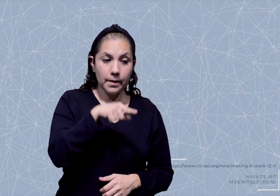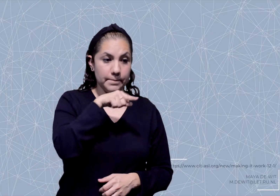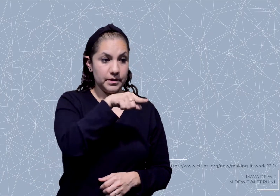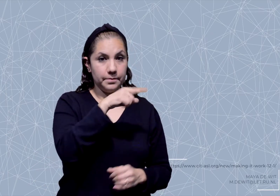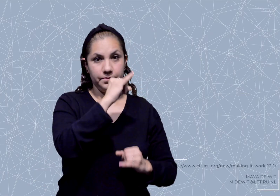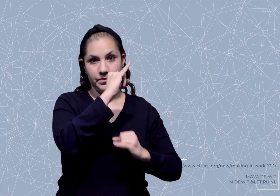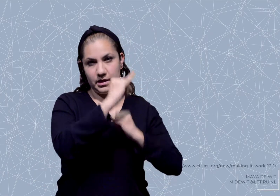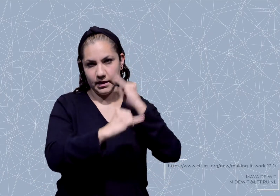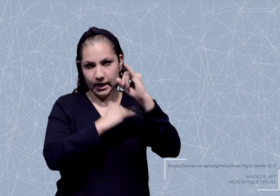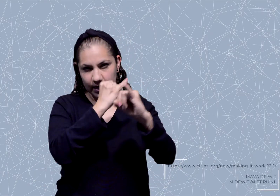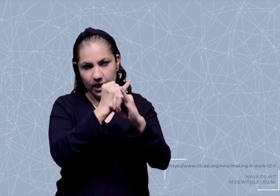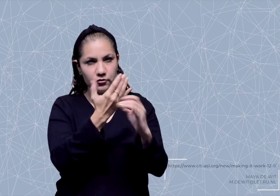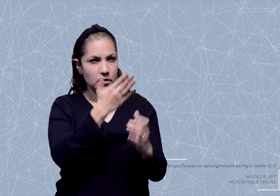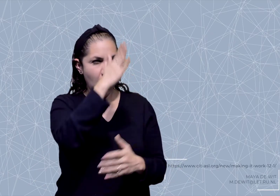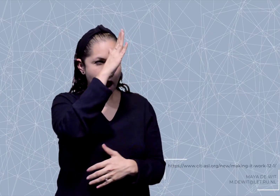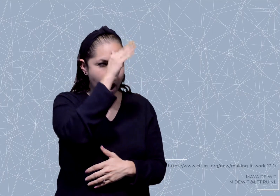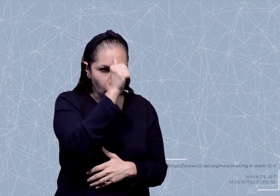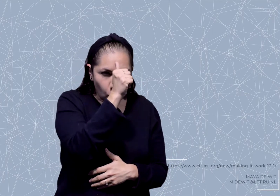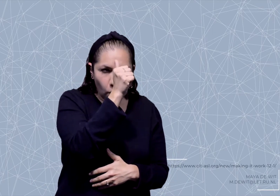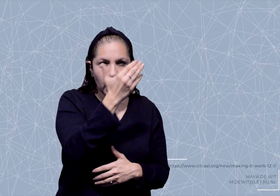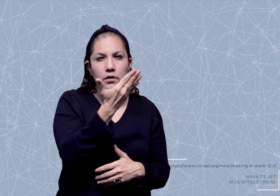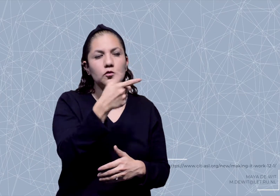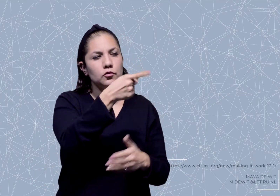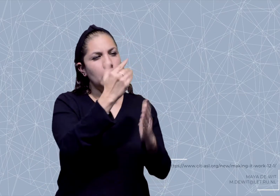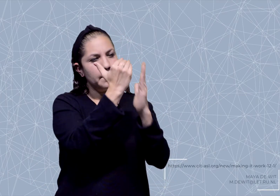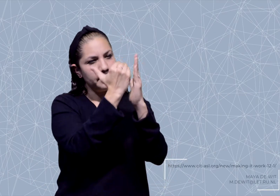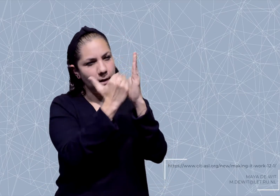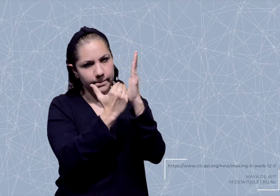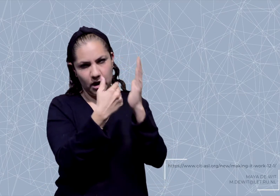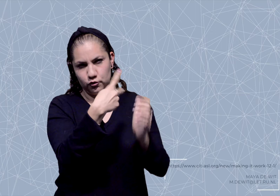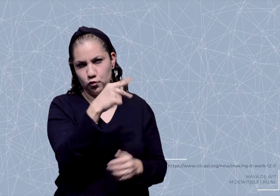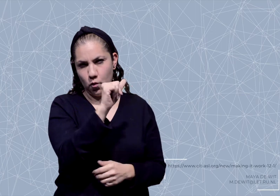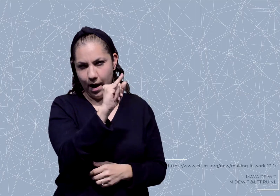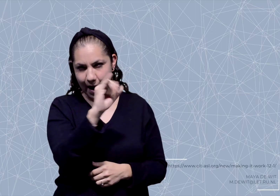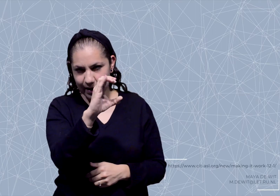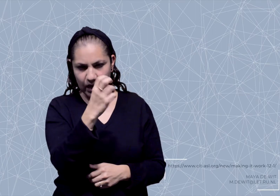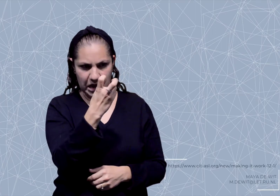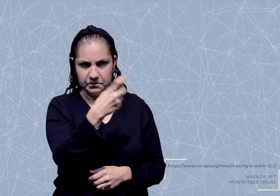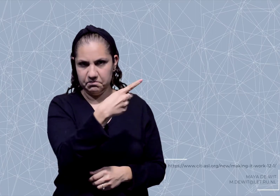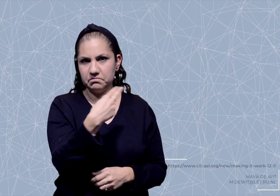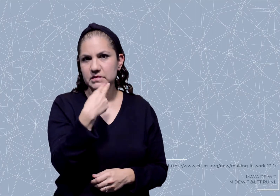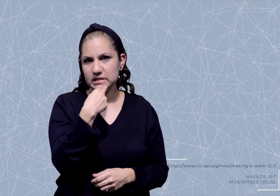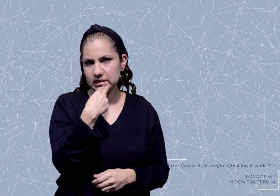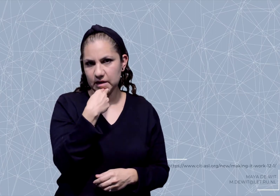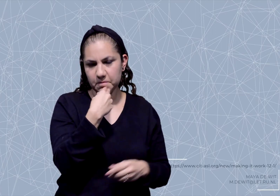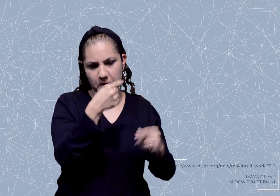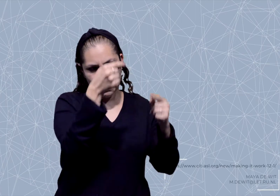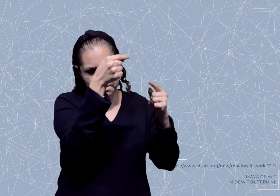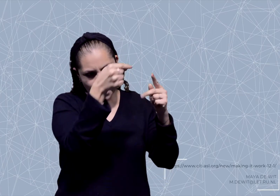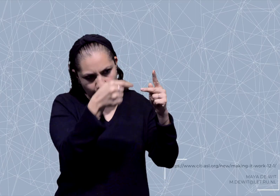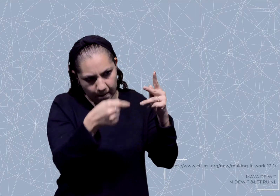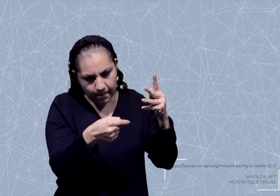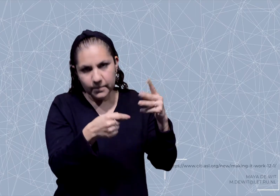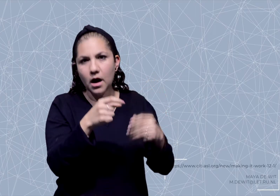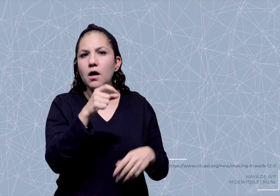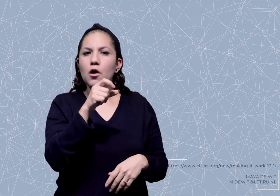Además, los acuerdos institucionales, estándares y los lineamientos en relación a la interpretación de lengua de señas de la